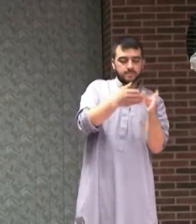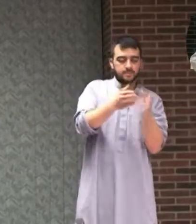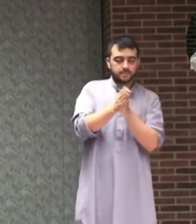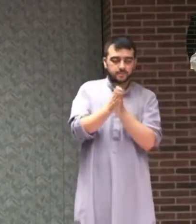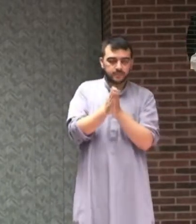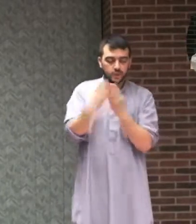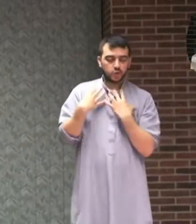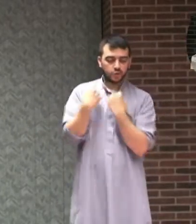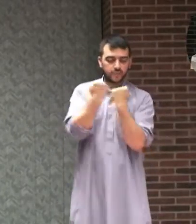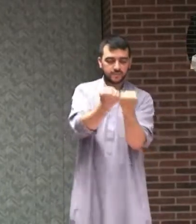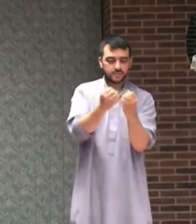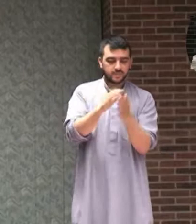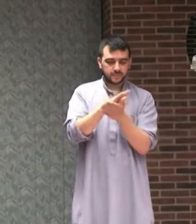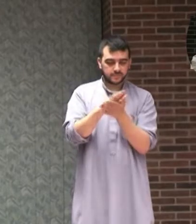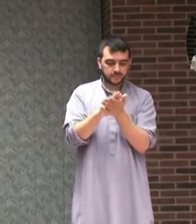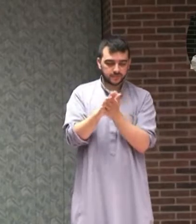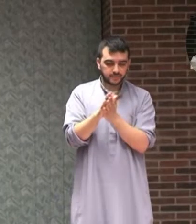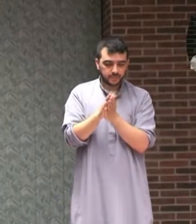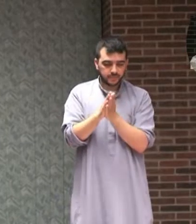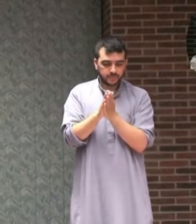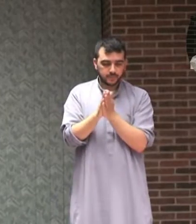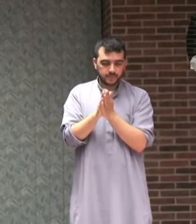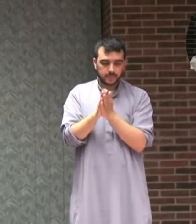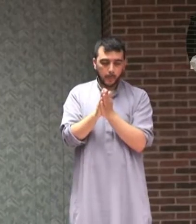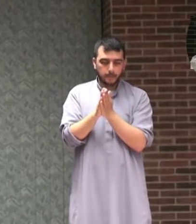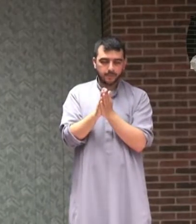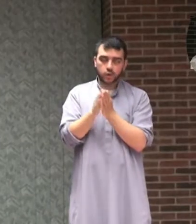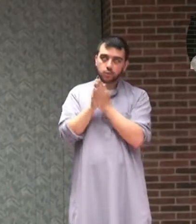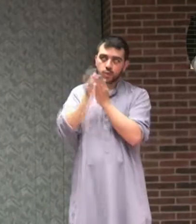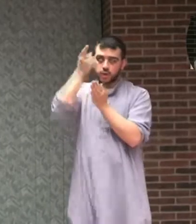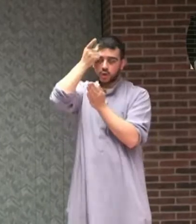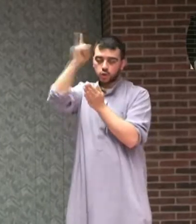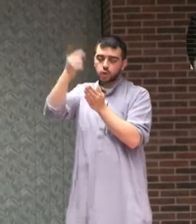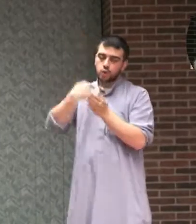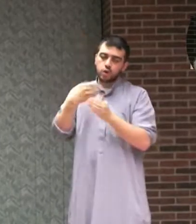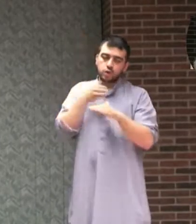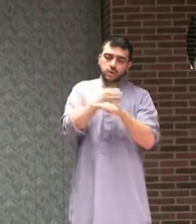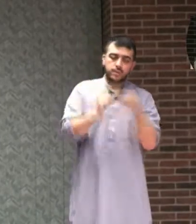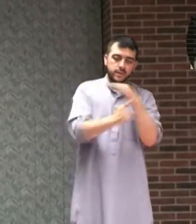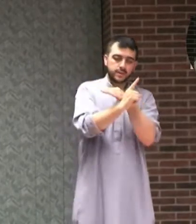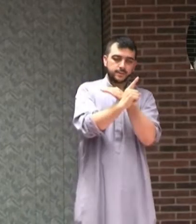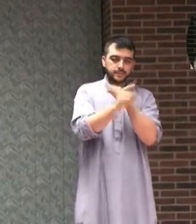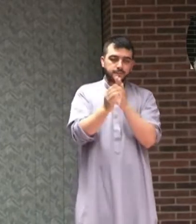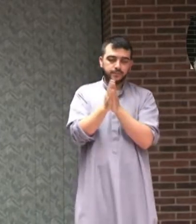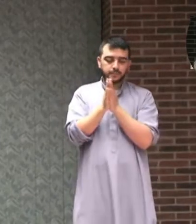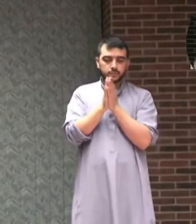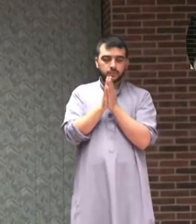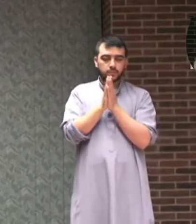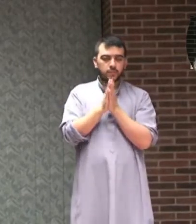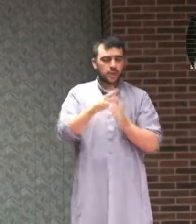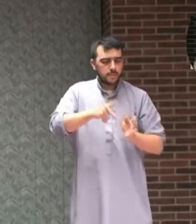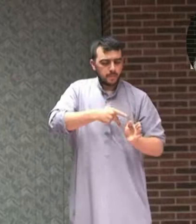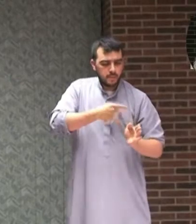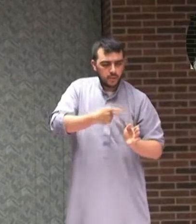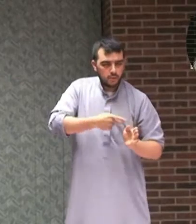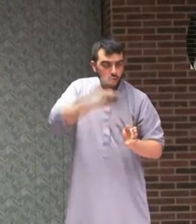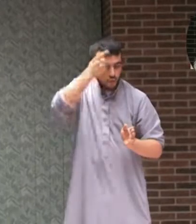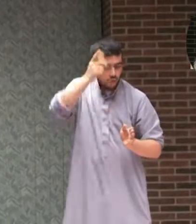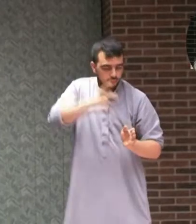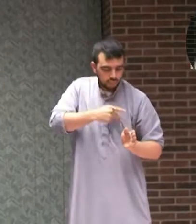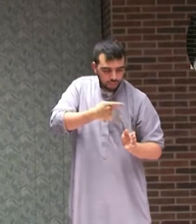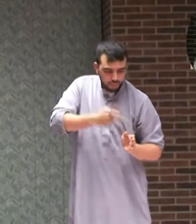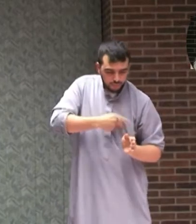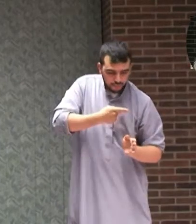sorte qu'on soit parmi les gens du paradis. Donc, le bienfait, la miséricorde d'Allah subhanahu wa ta'ala